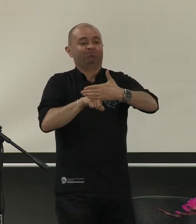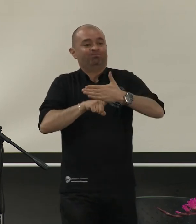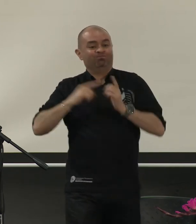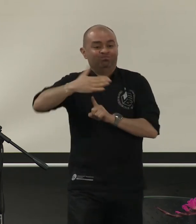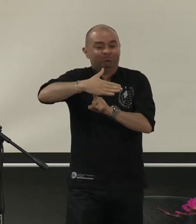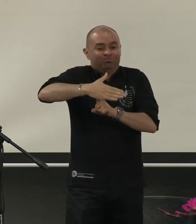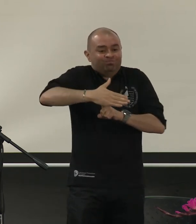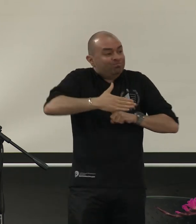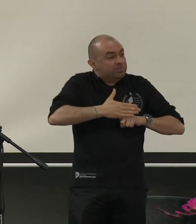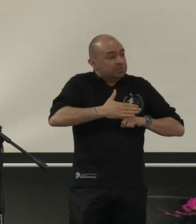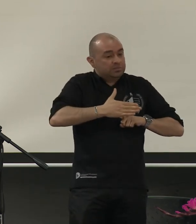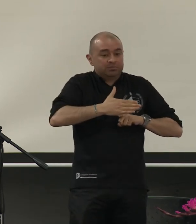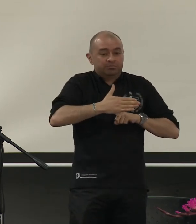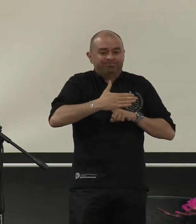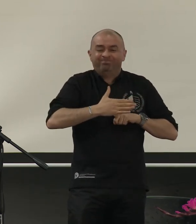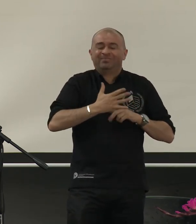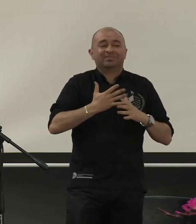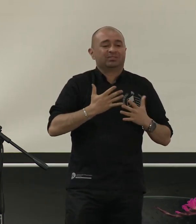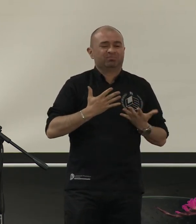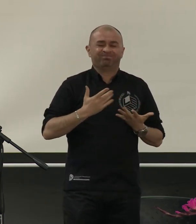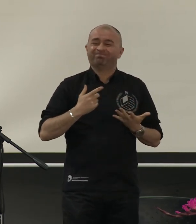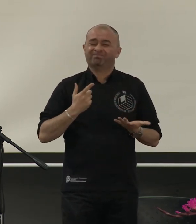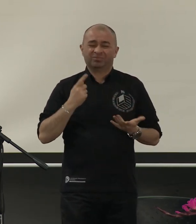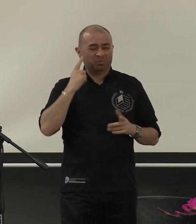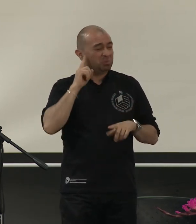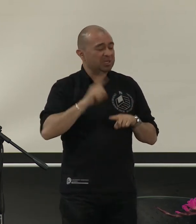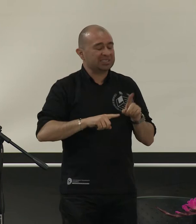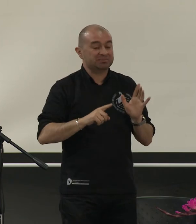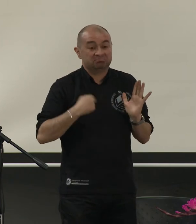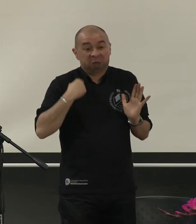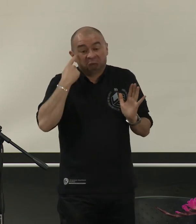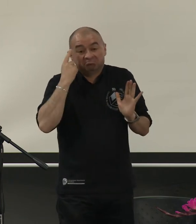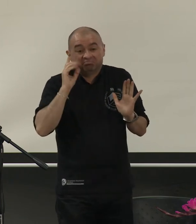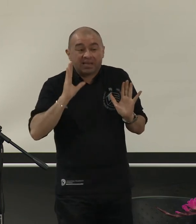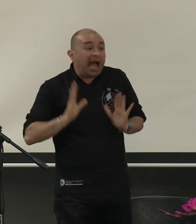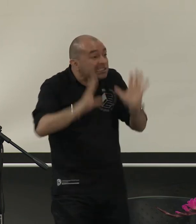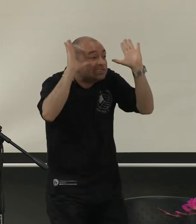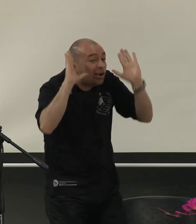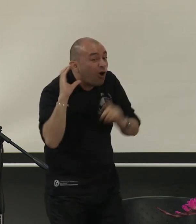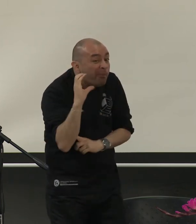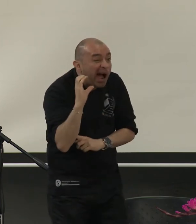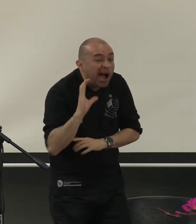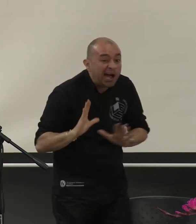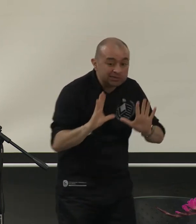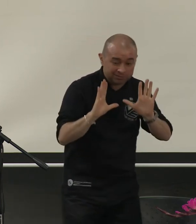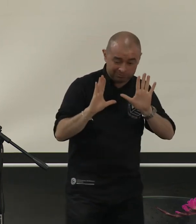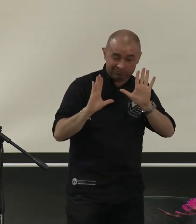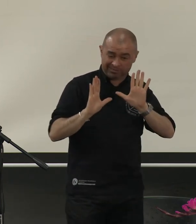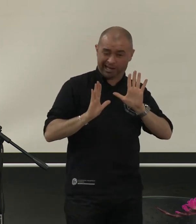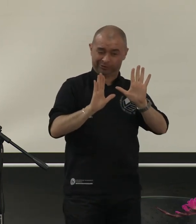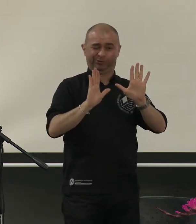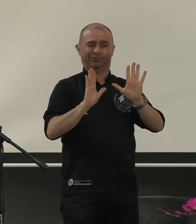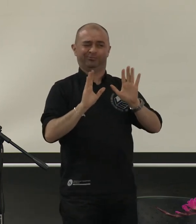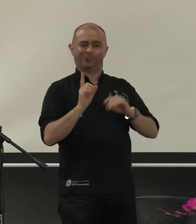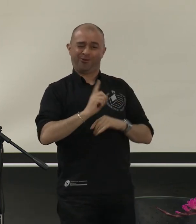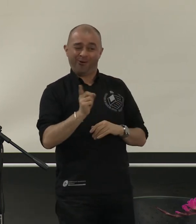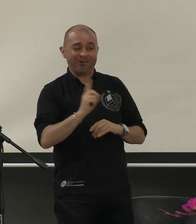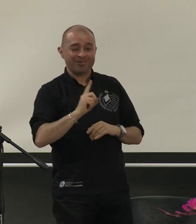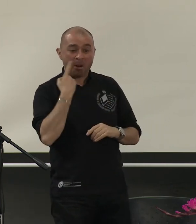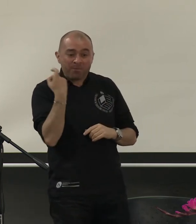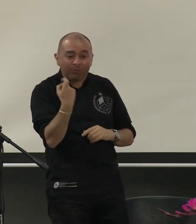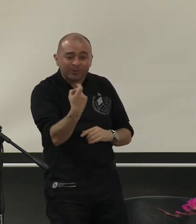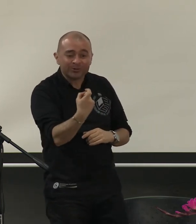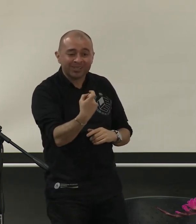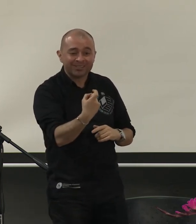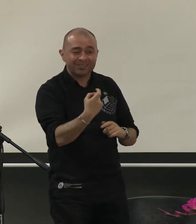puede porque la sociedad siempre me ha puesto barreras la sociedad ha creído que porque soy